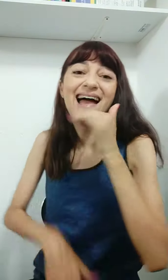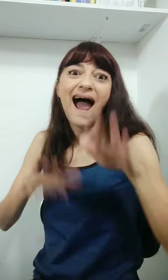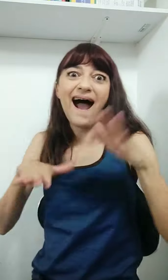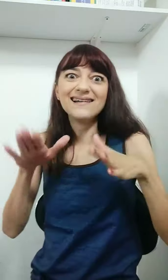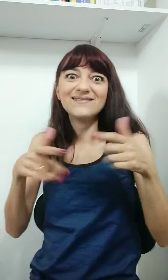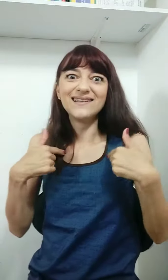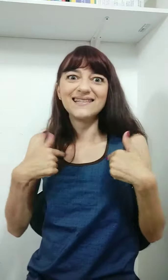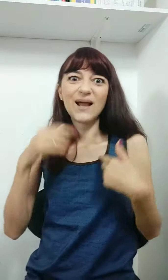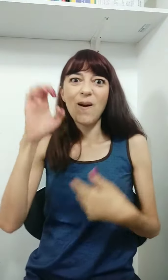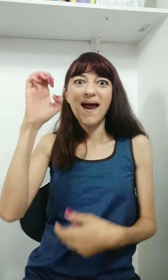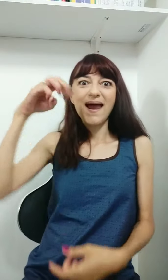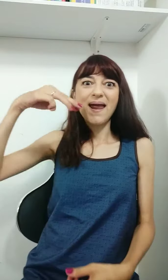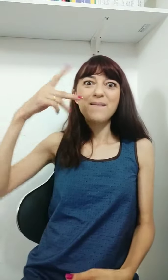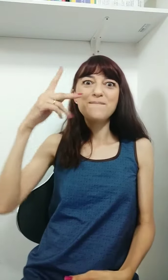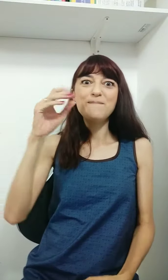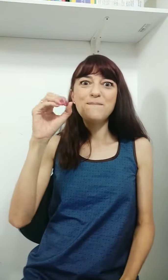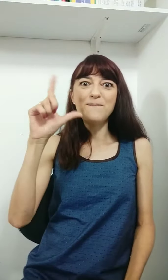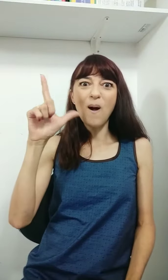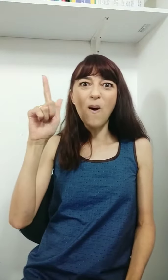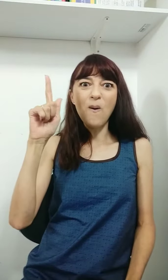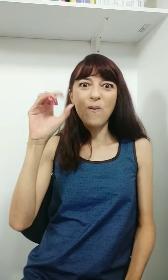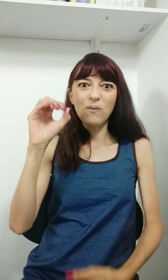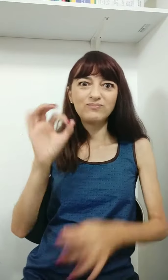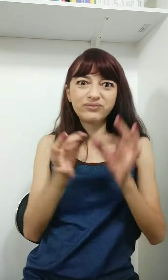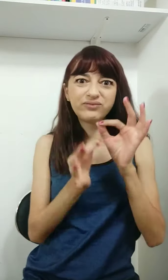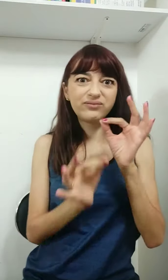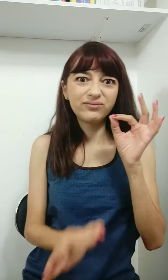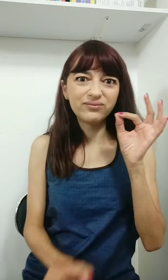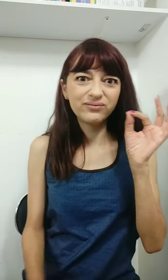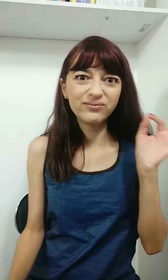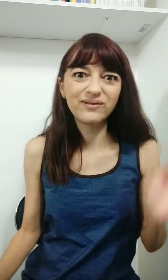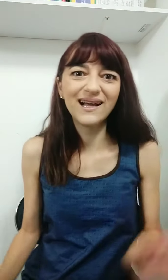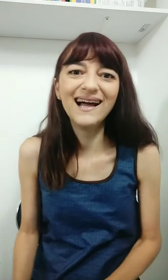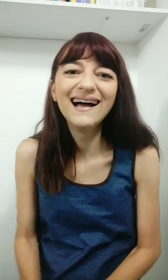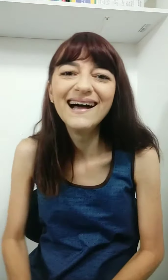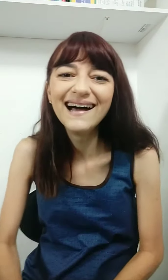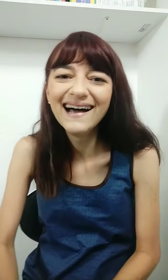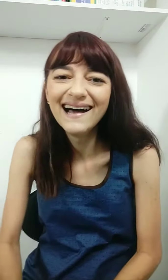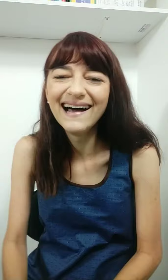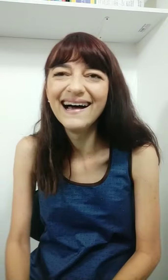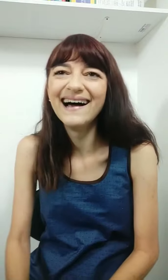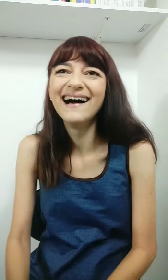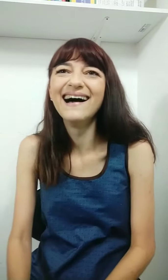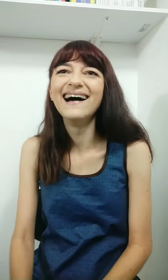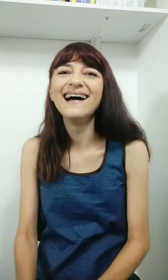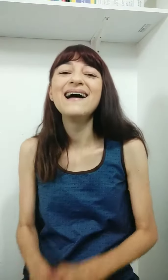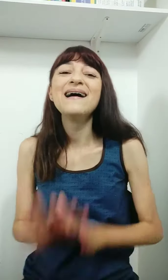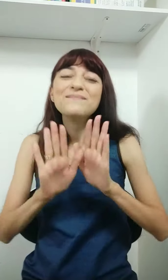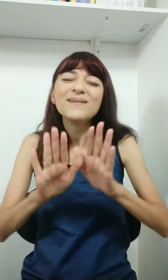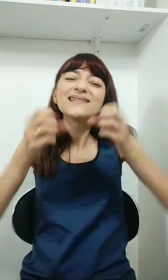estava falando, mas às vezes, gente, eu me empolgo aqui em alguns assuntos, mas foi mais para explicar para vocês, tá